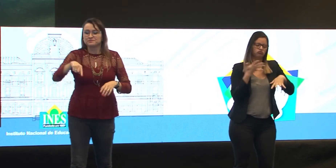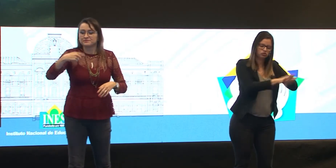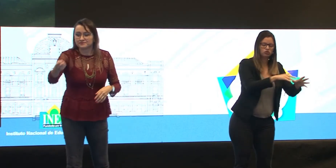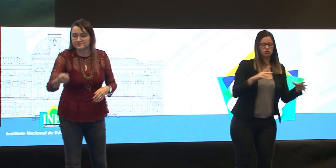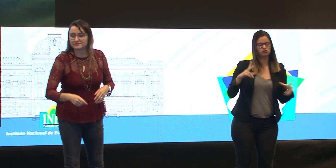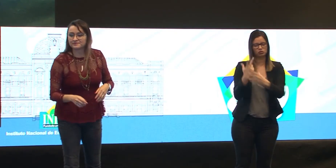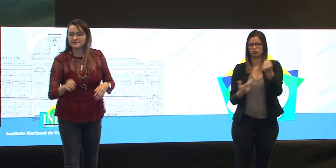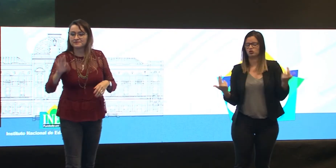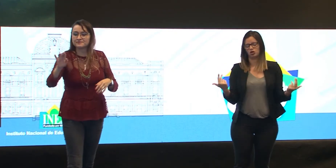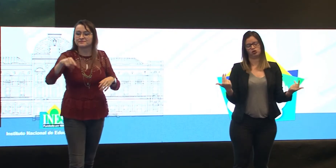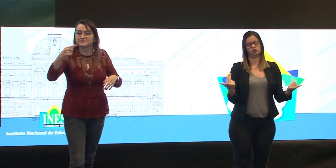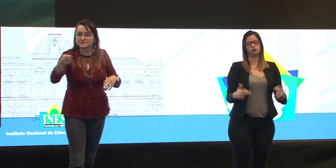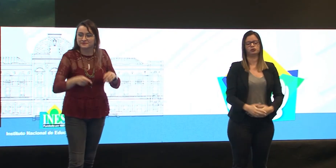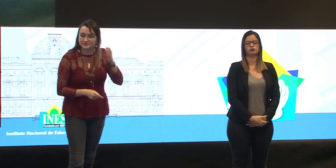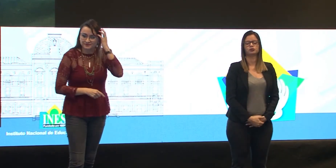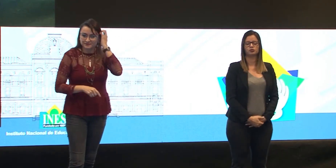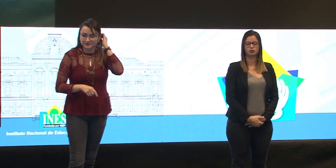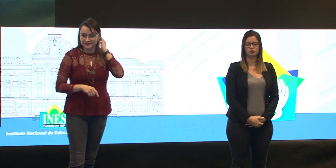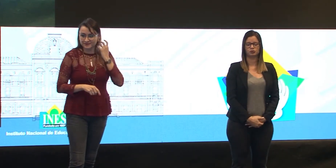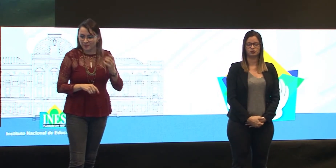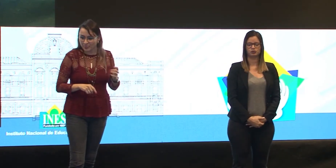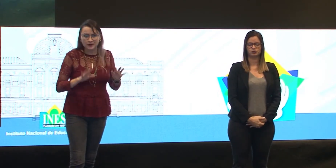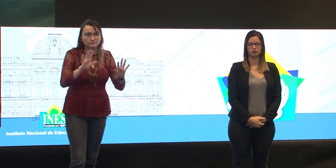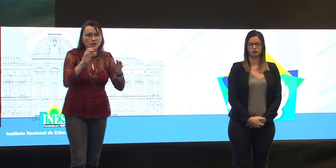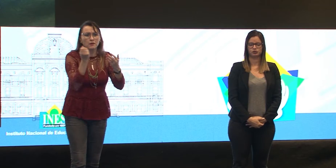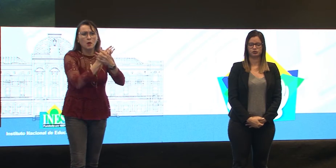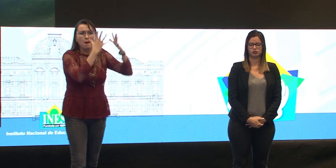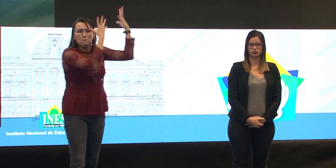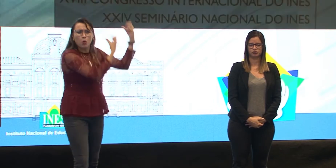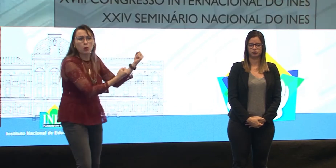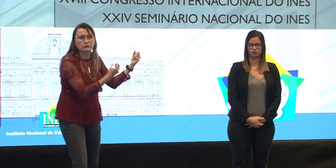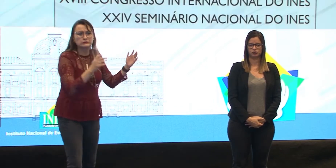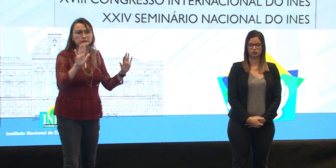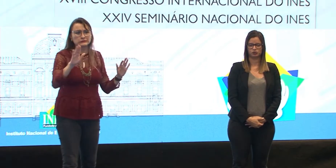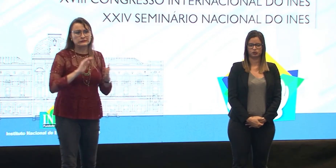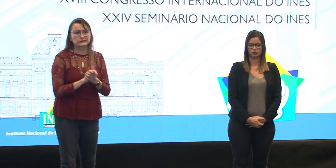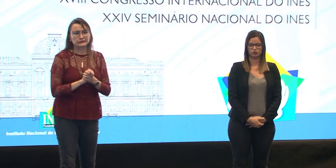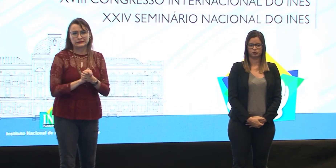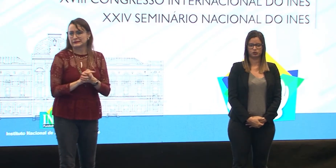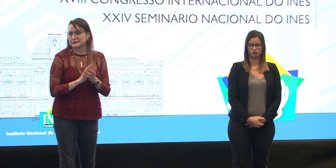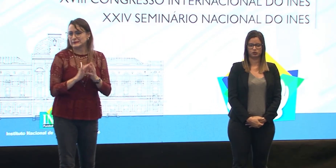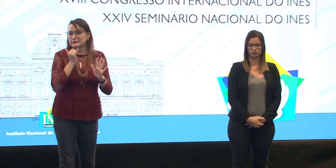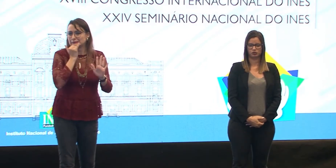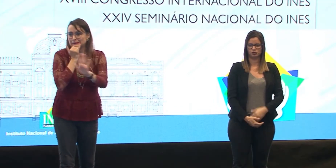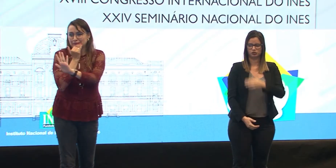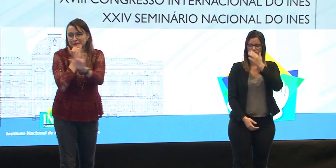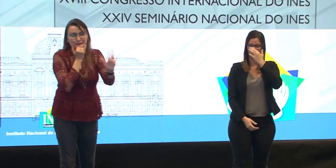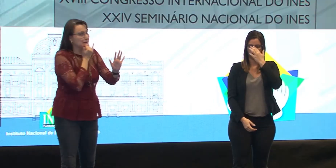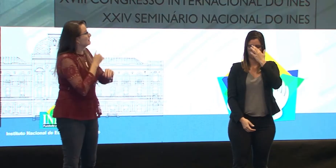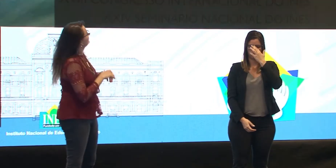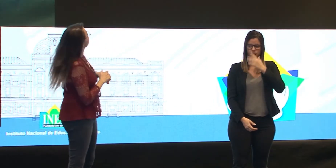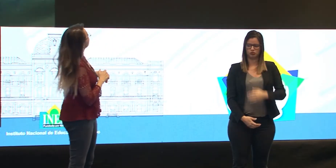pensar nesse aspecto para alavancar a educação de surdos. Próximo slide. Próximo slide.